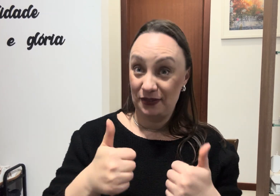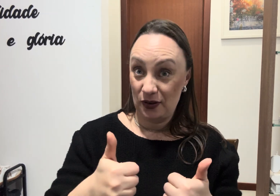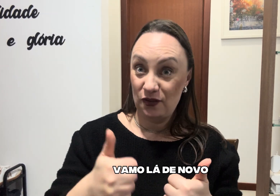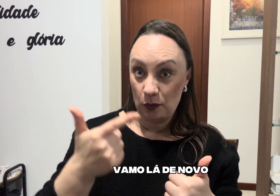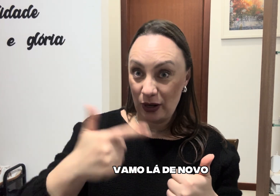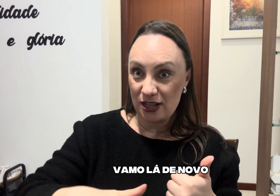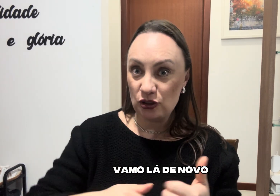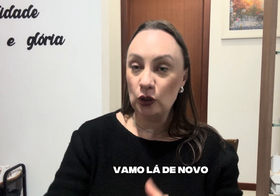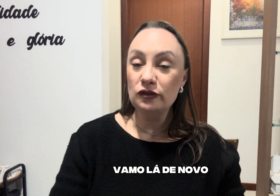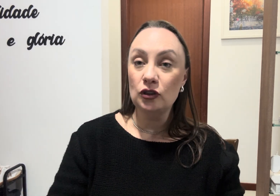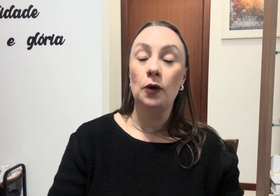vamos lá de novo, ó.